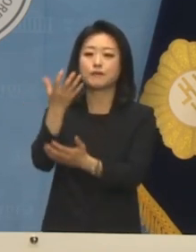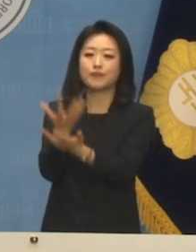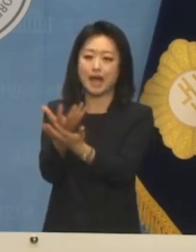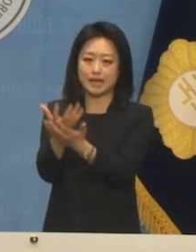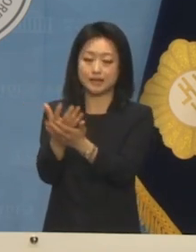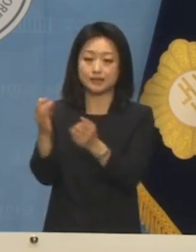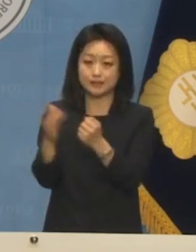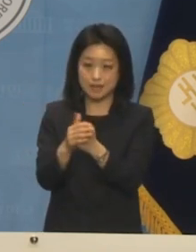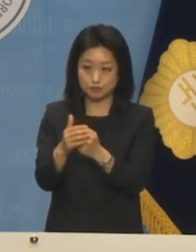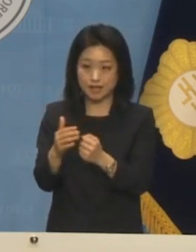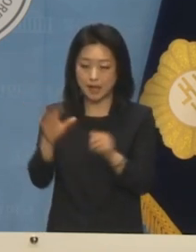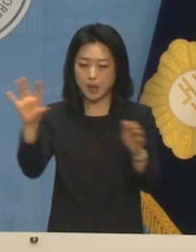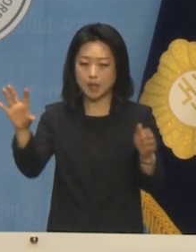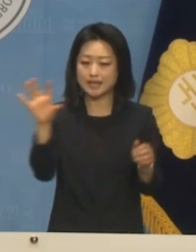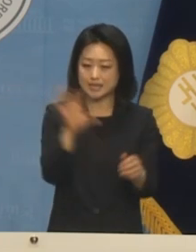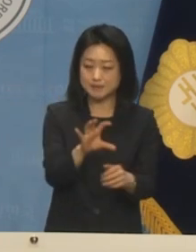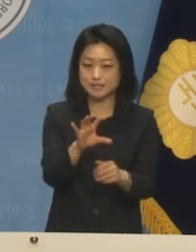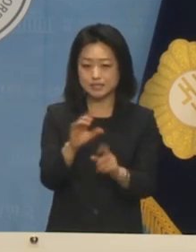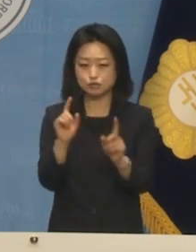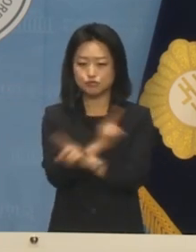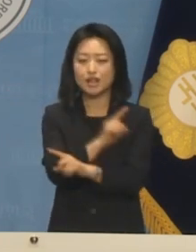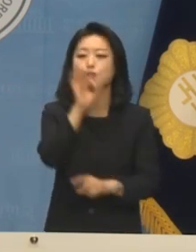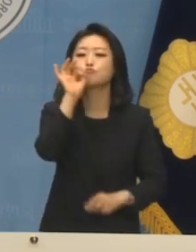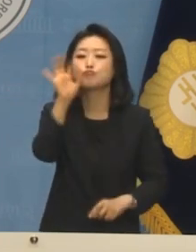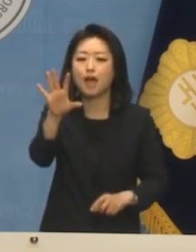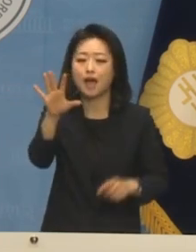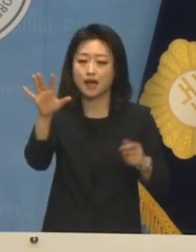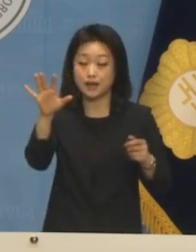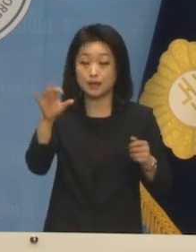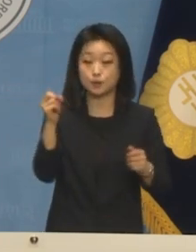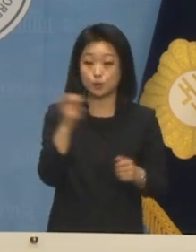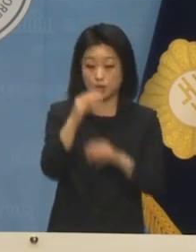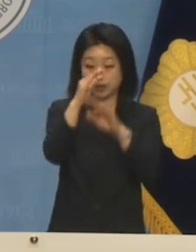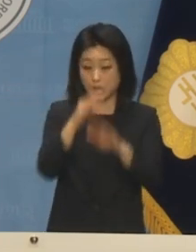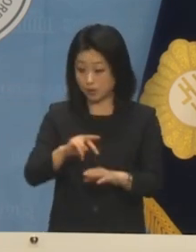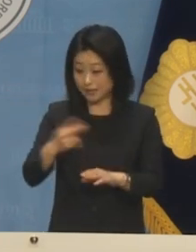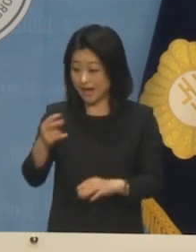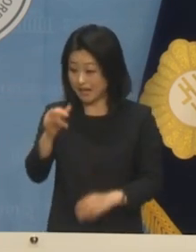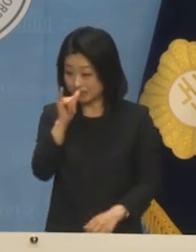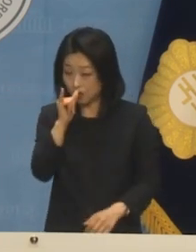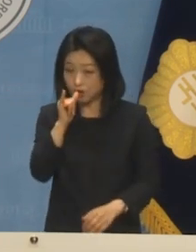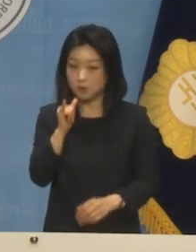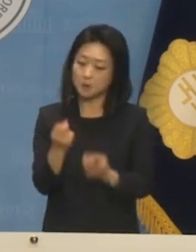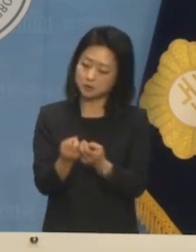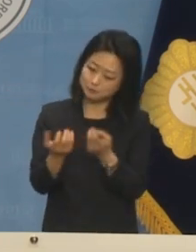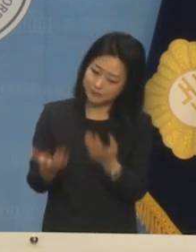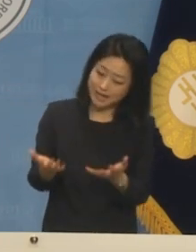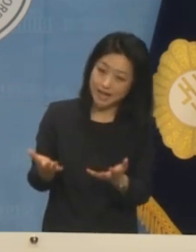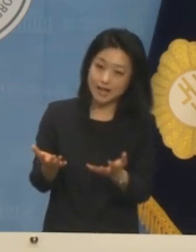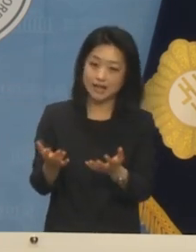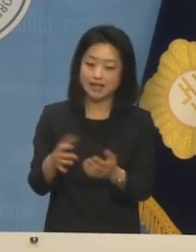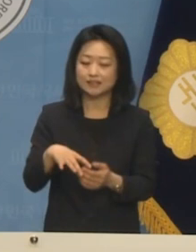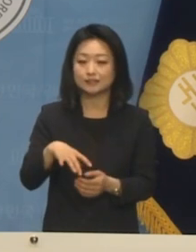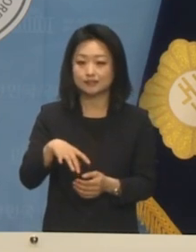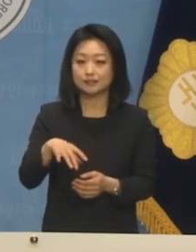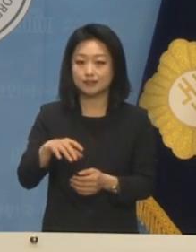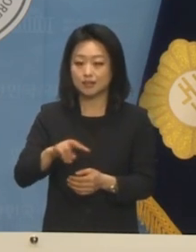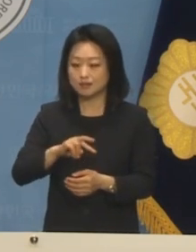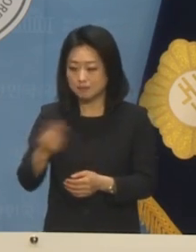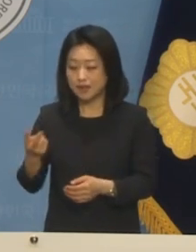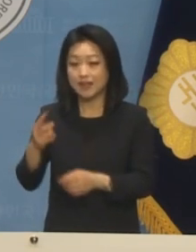그 내용을 임의적으로 수정하는 것은 불가능하다. 만약 내용이 다르다면 소심 자료를 기준으로